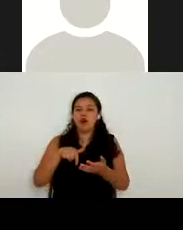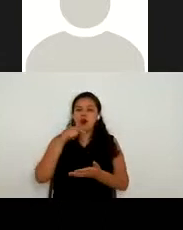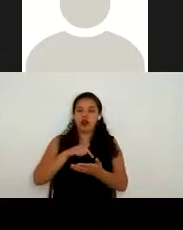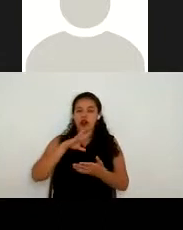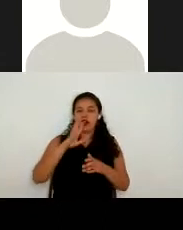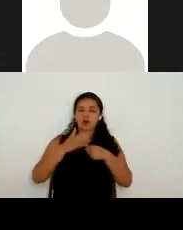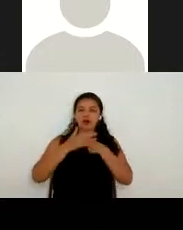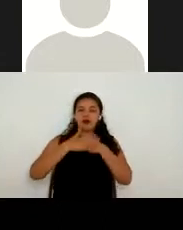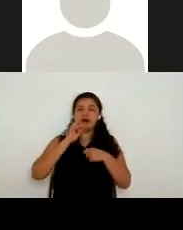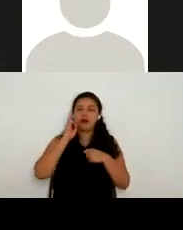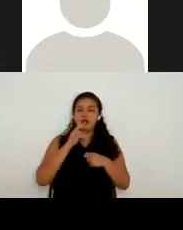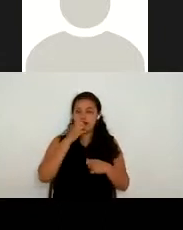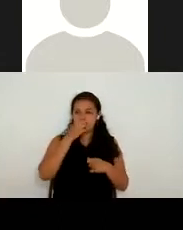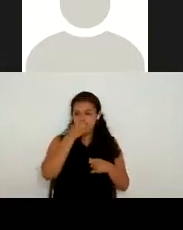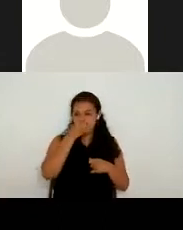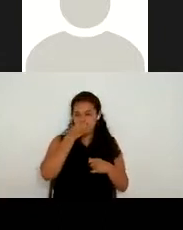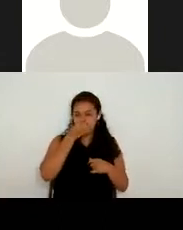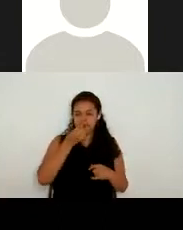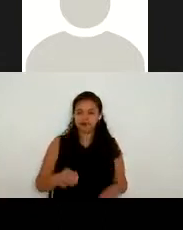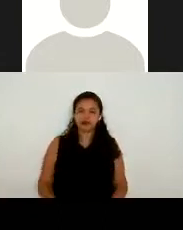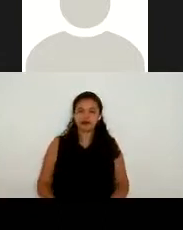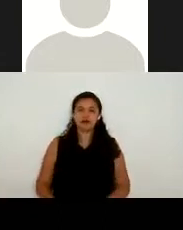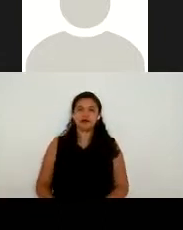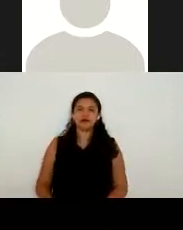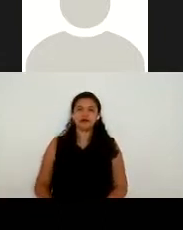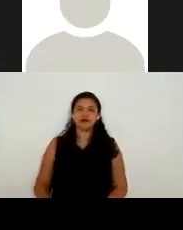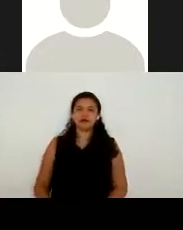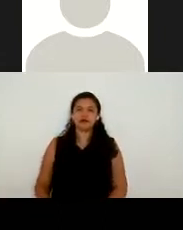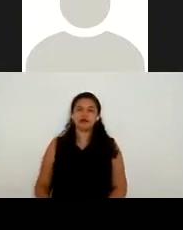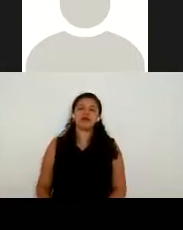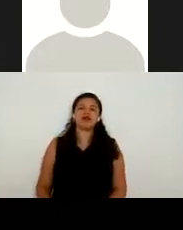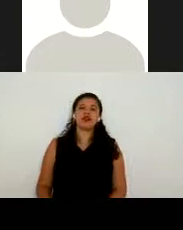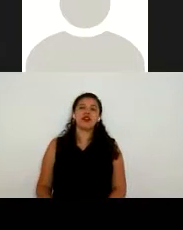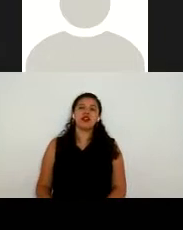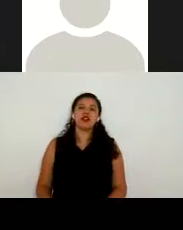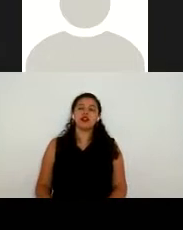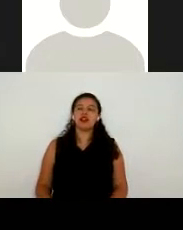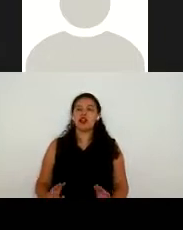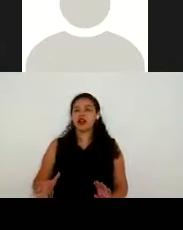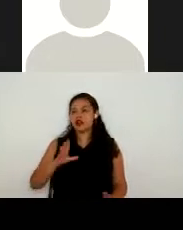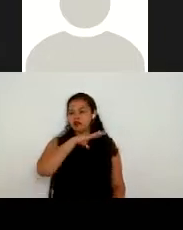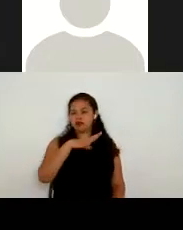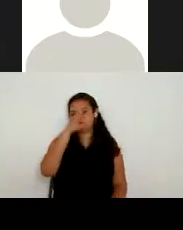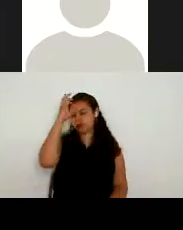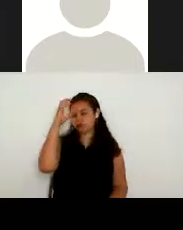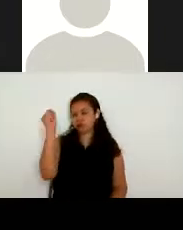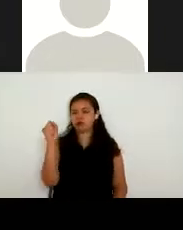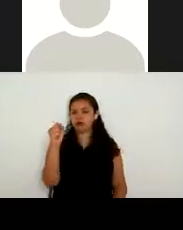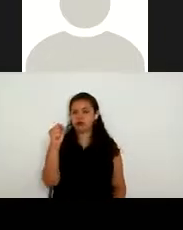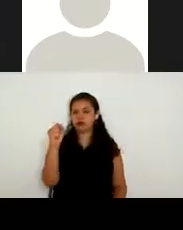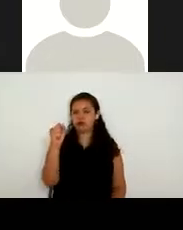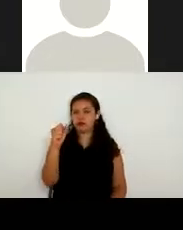adelante generalmente este definición es una definición